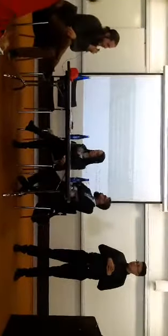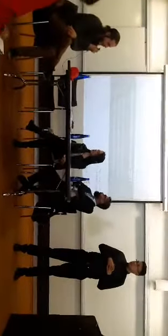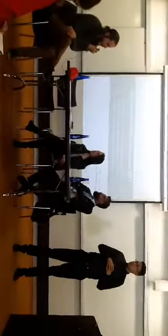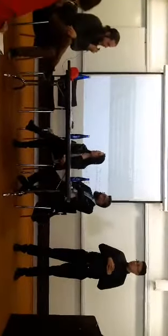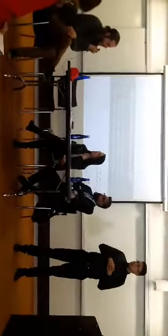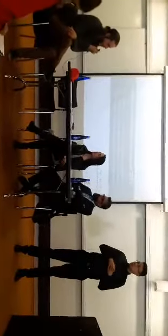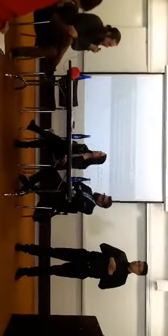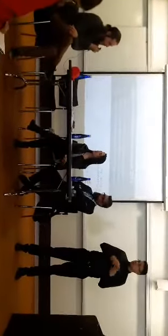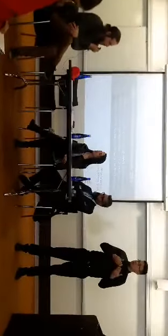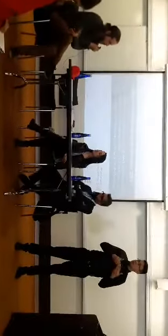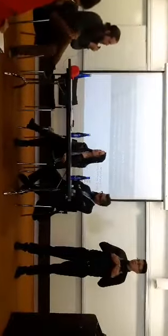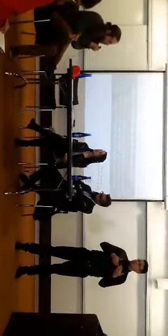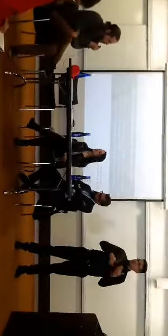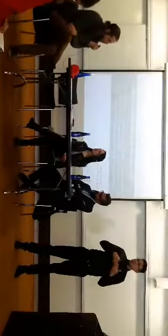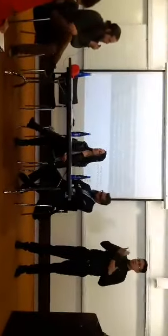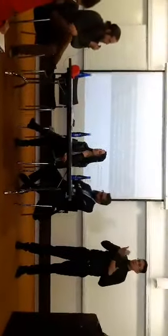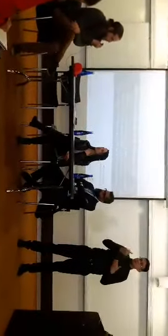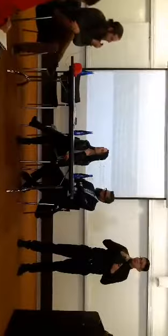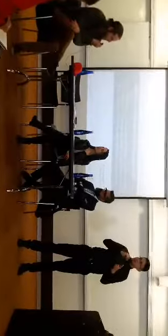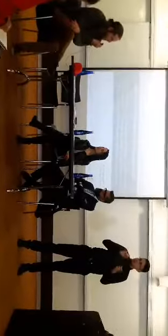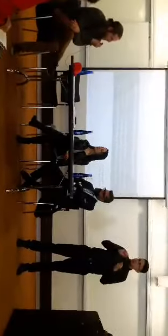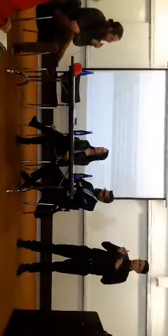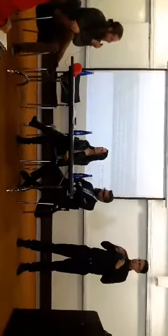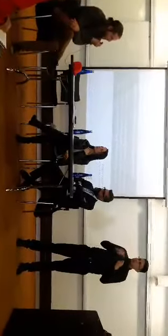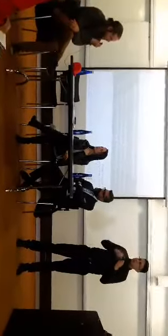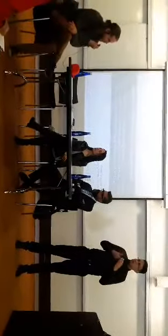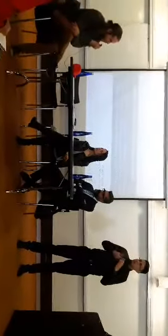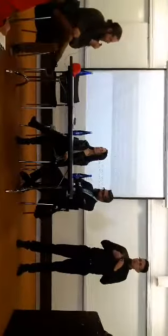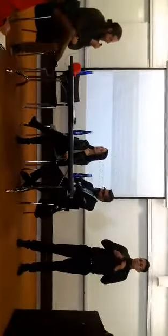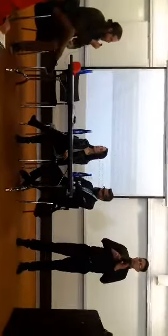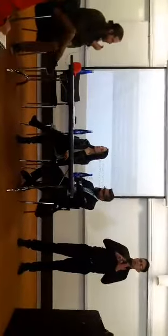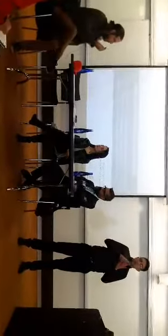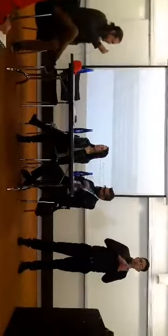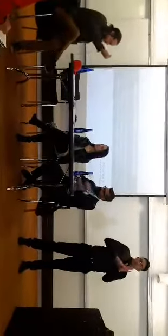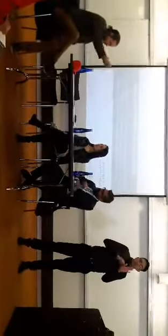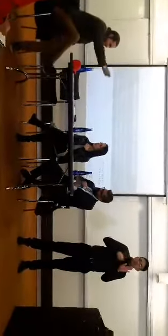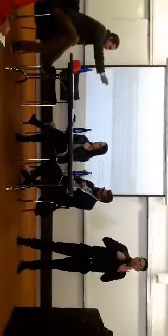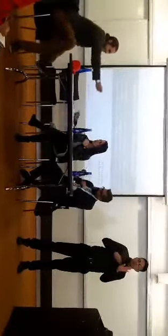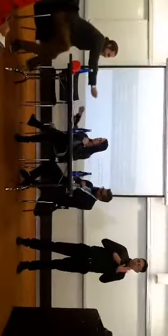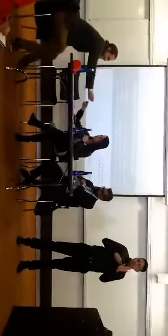Quisiera arrancar preguntándoles un poco de qué se trata esta resolución.